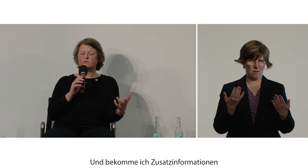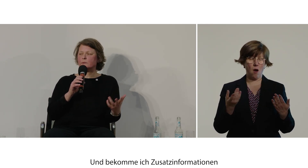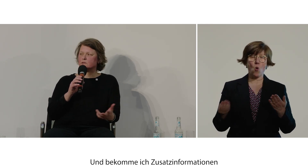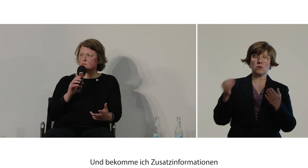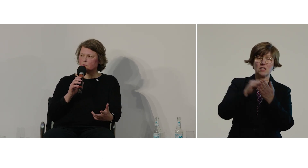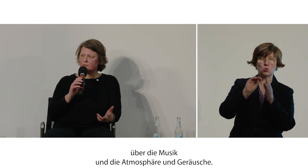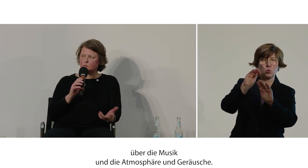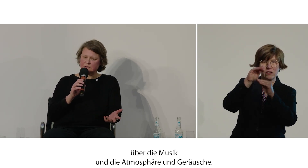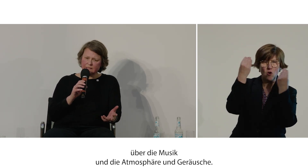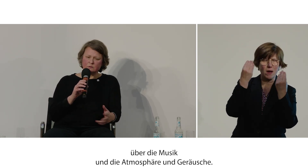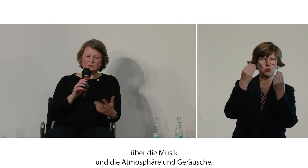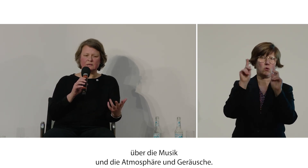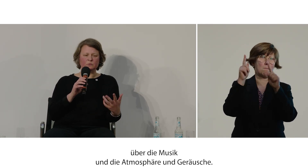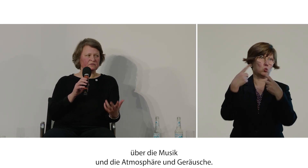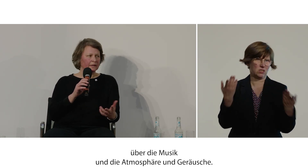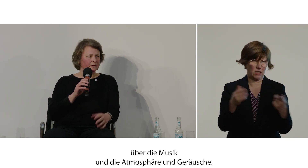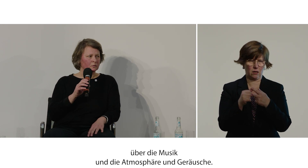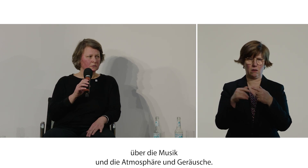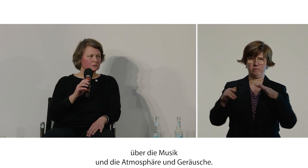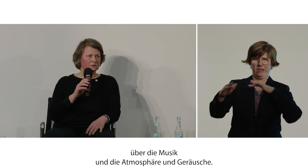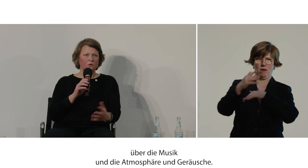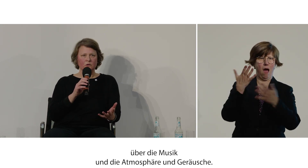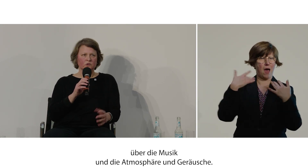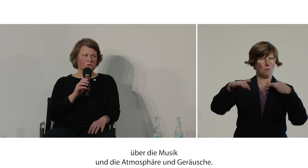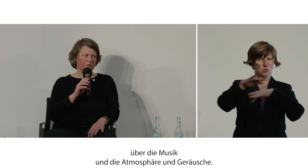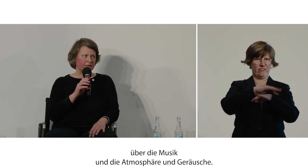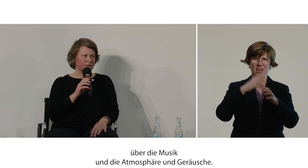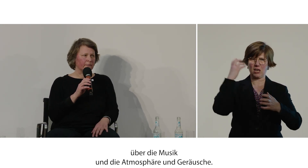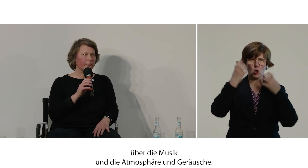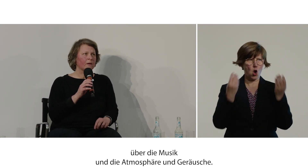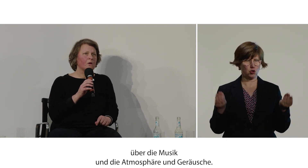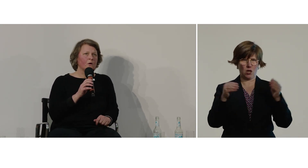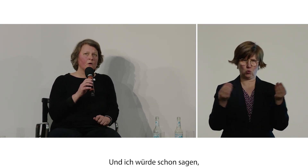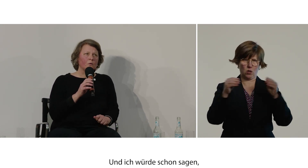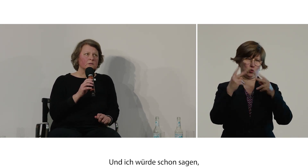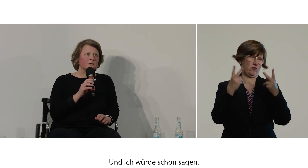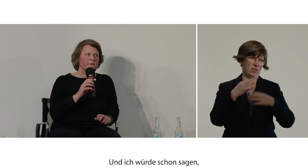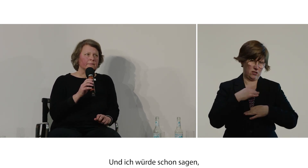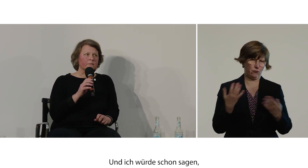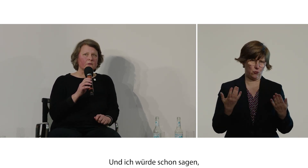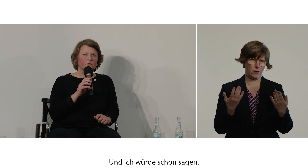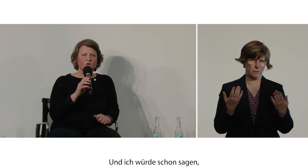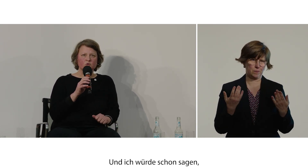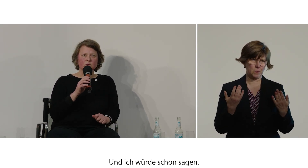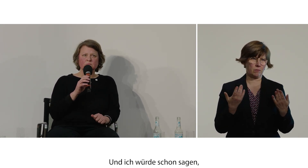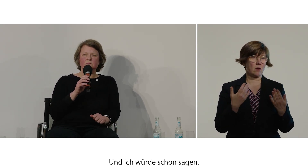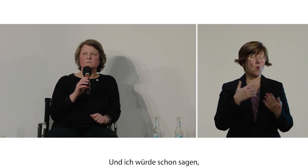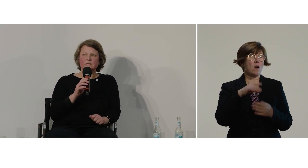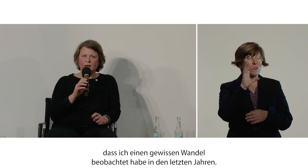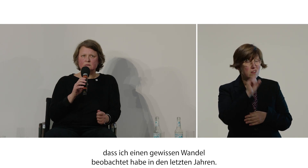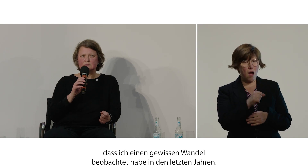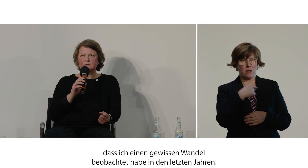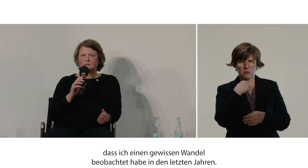Zusatzinformationen über die Musik und die Atmosphäre und Geräusche und so weiter. Und ich würde schon